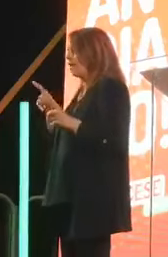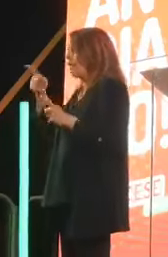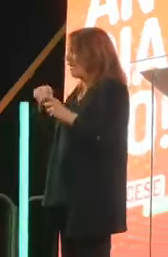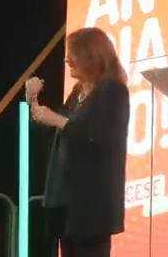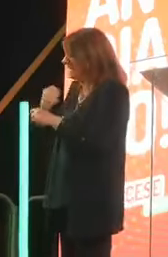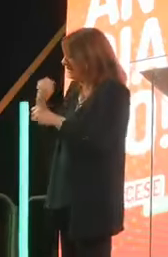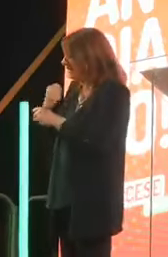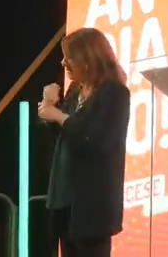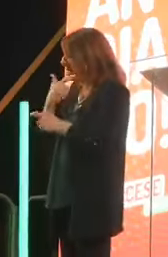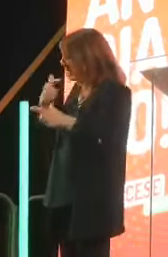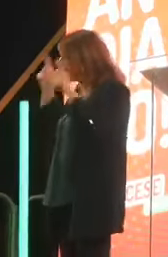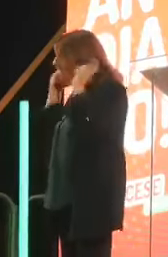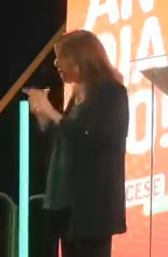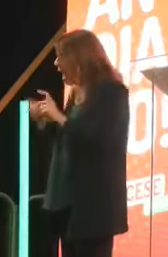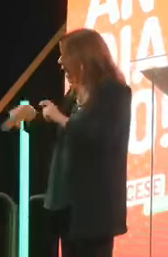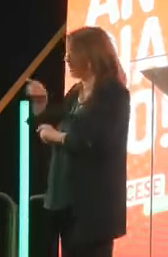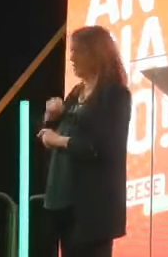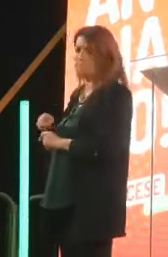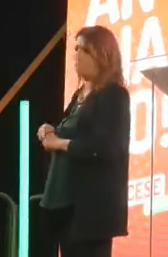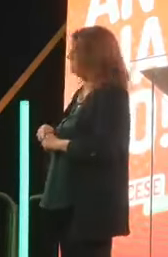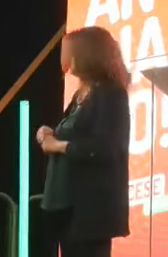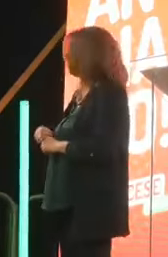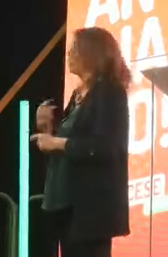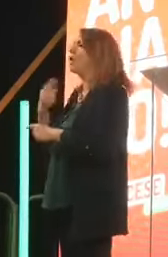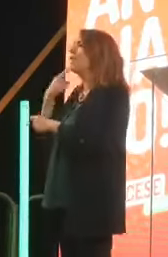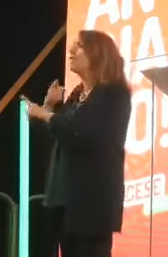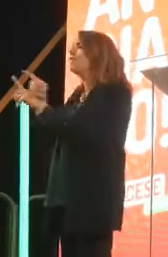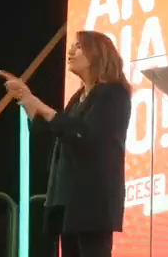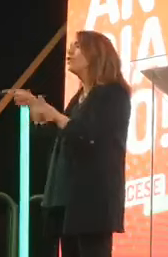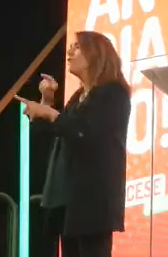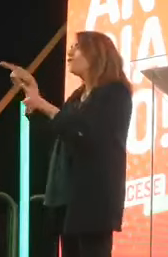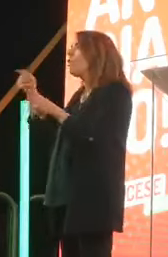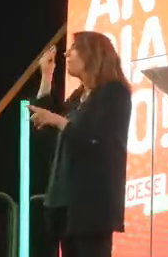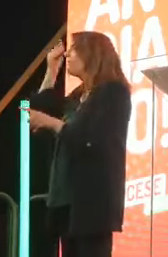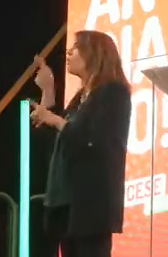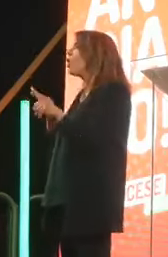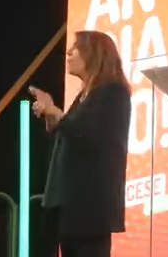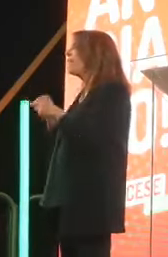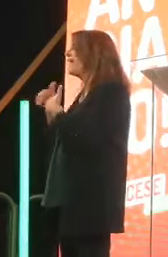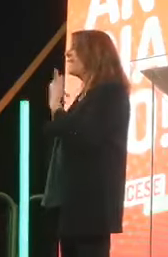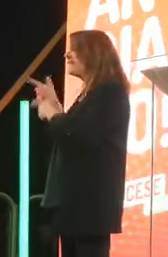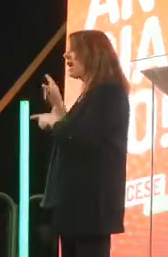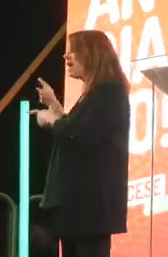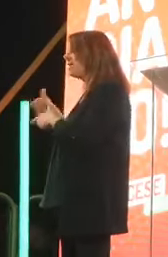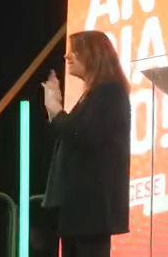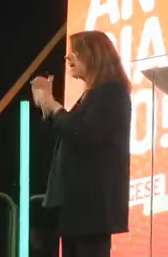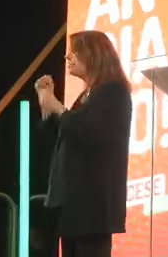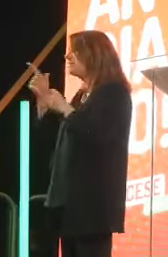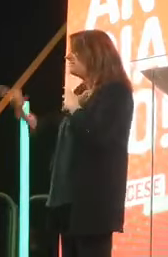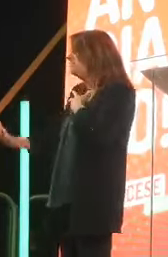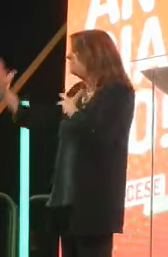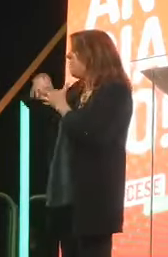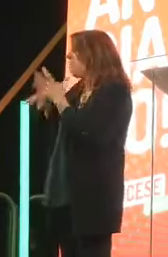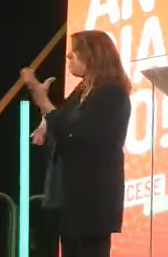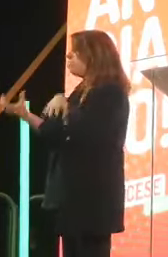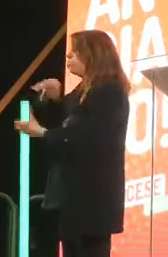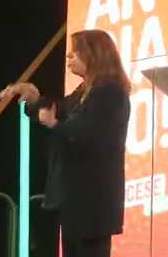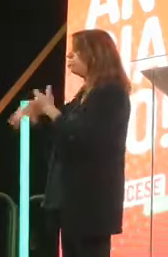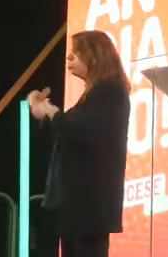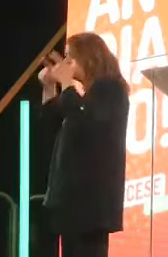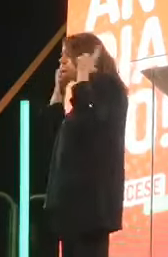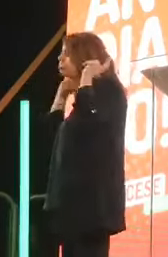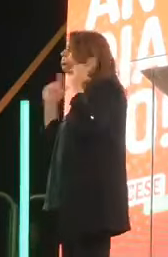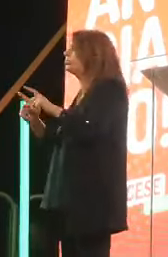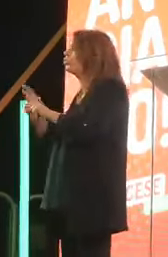vi dico, non permettete a nessuno di farvi ficcare in un calderone di una melma indistinta, perché